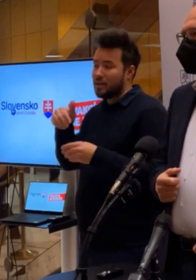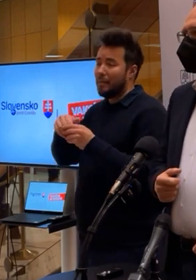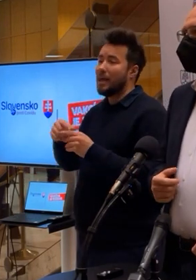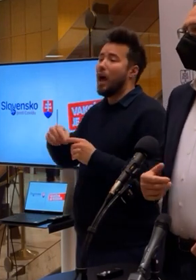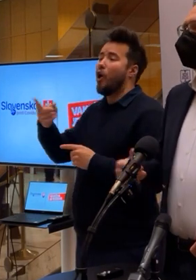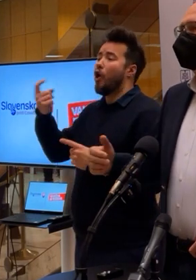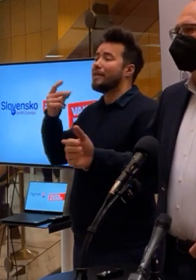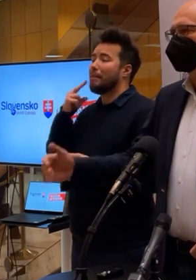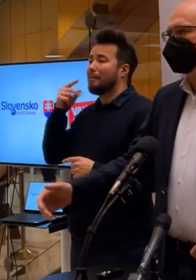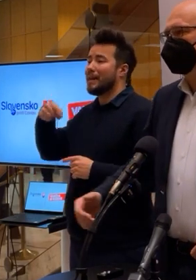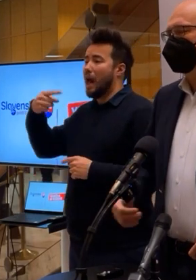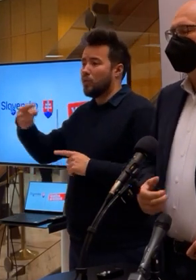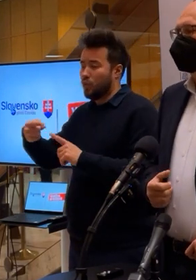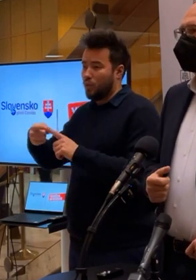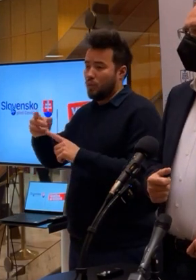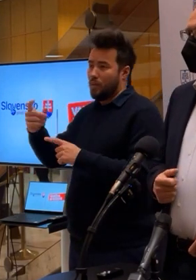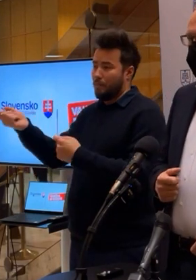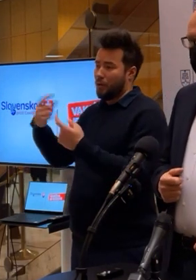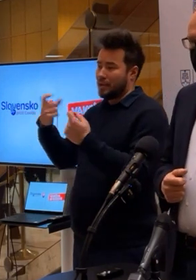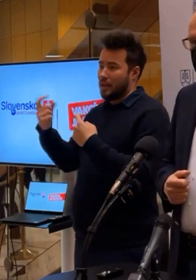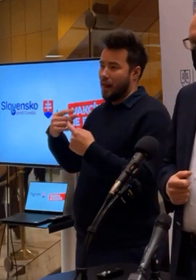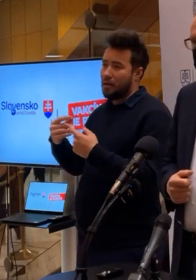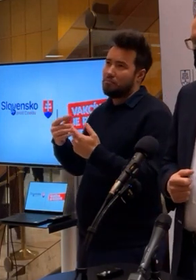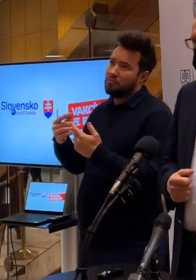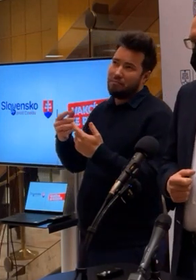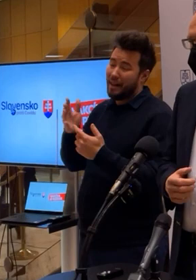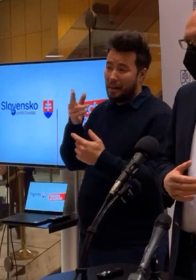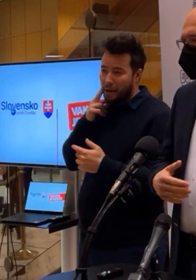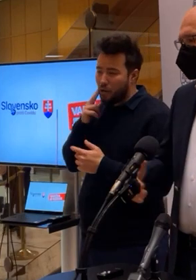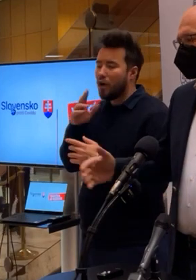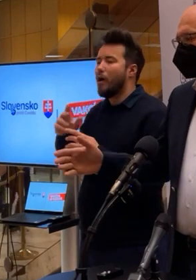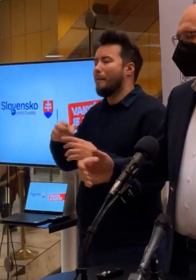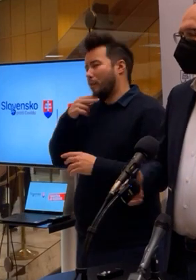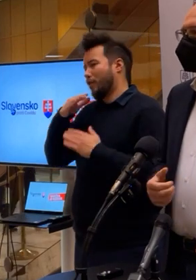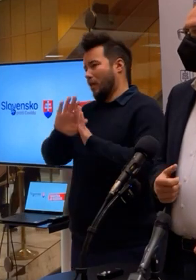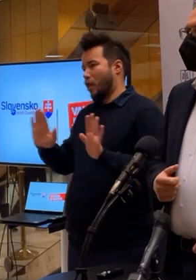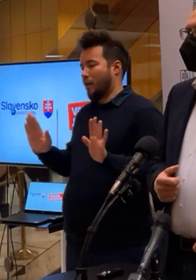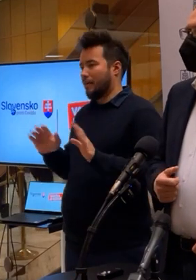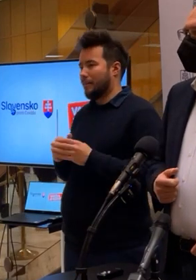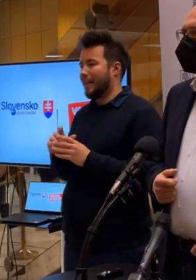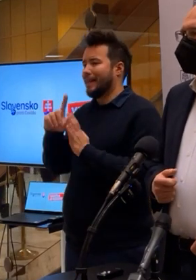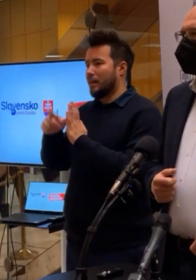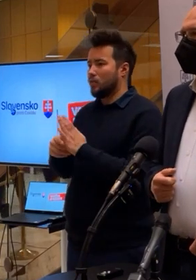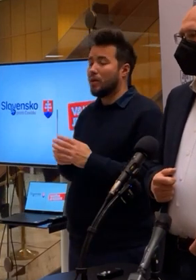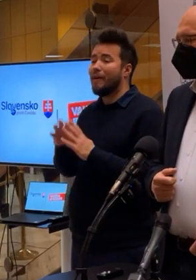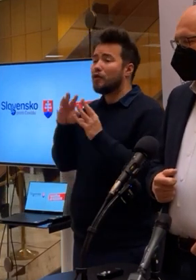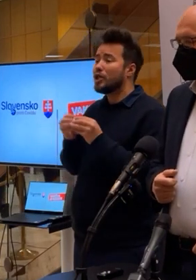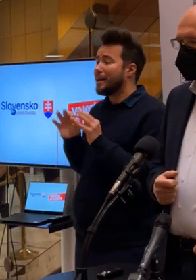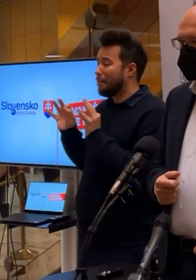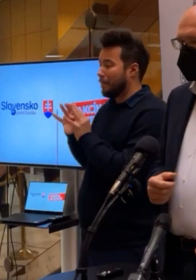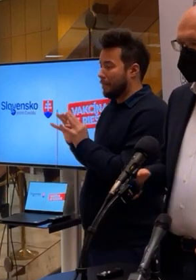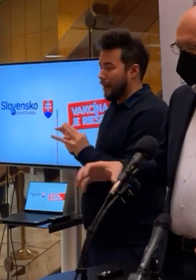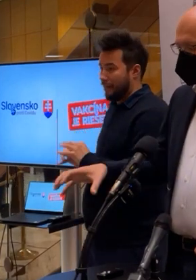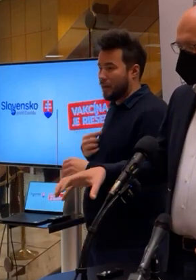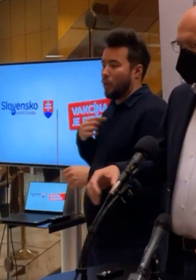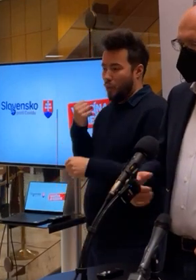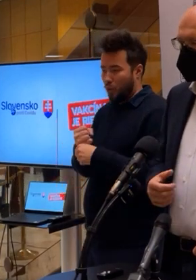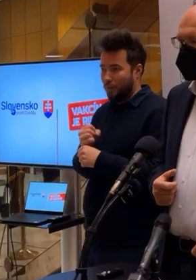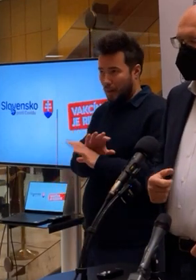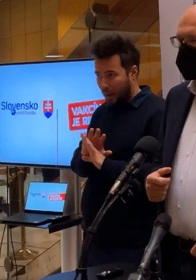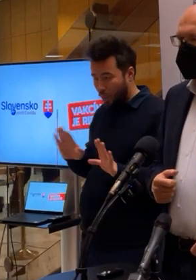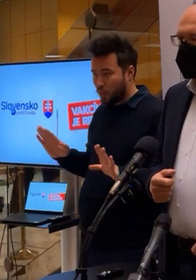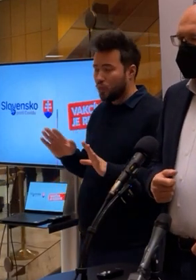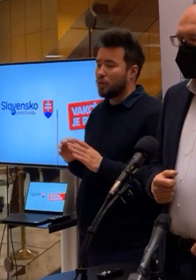môcť posielať najneskôr od pondelku. Máme prakticky všetky prípravy urobené, čiže